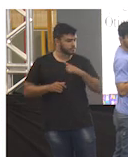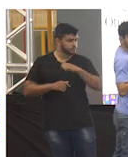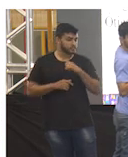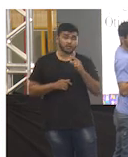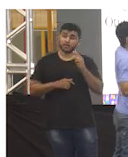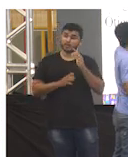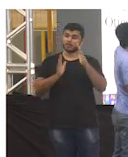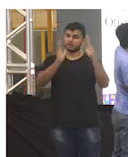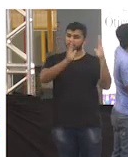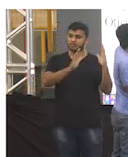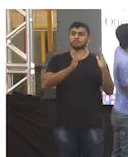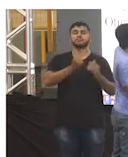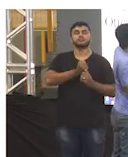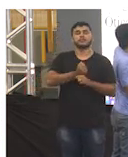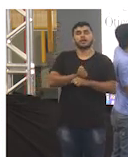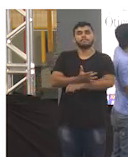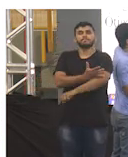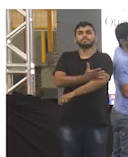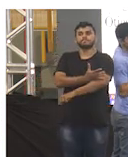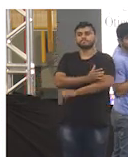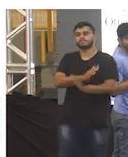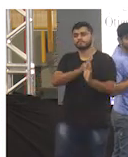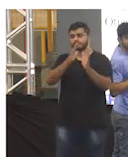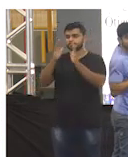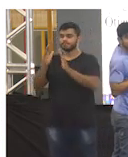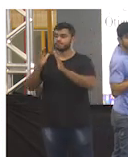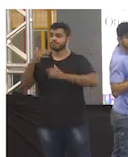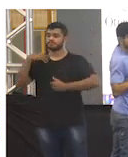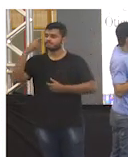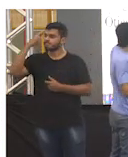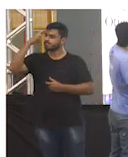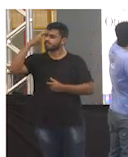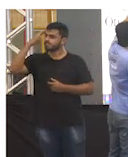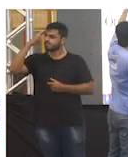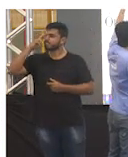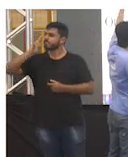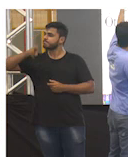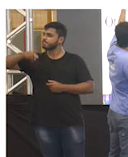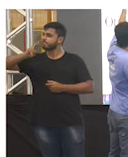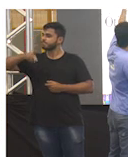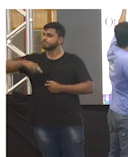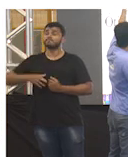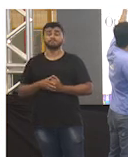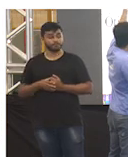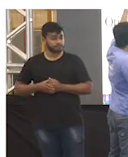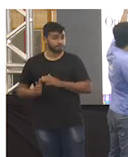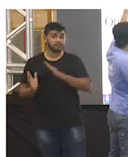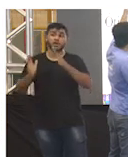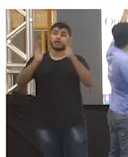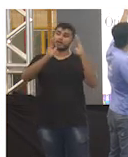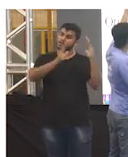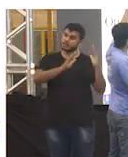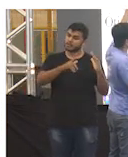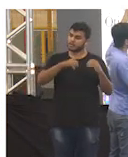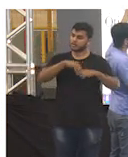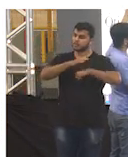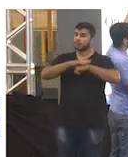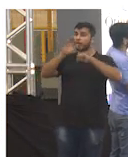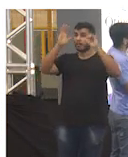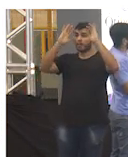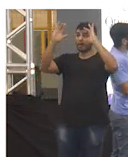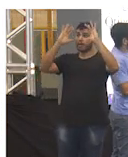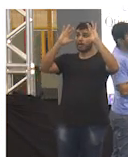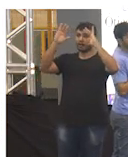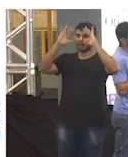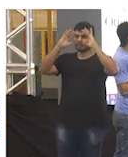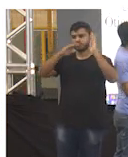emoção, no realismo nós temos predomínio da razão. Se no romantismo nós temos supremacia da